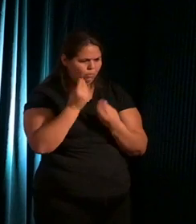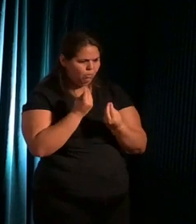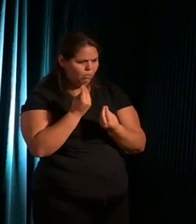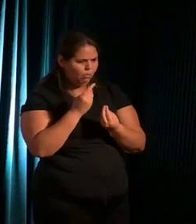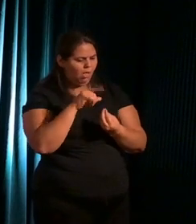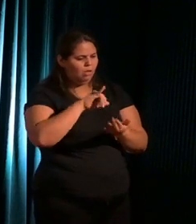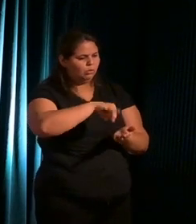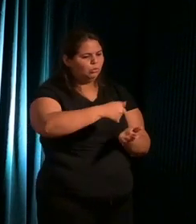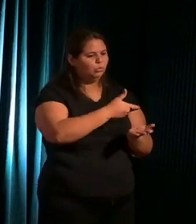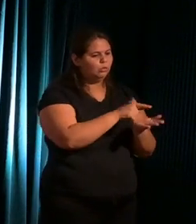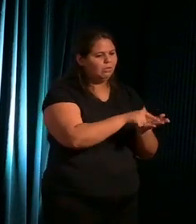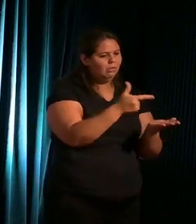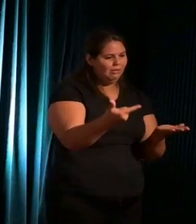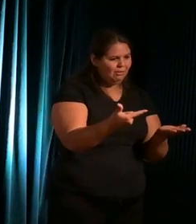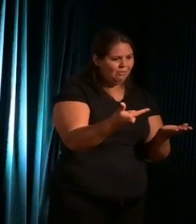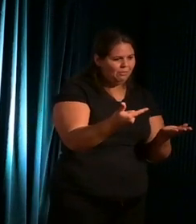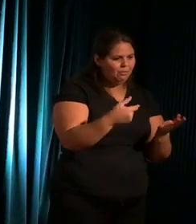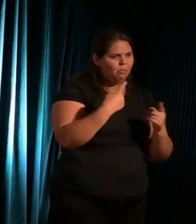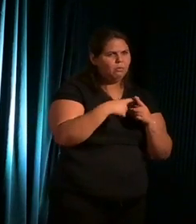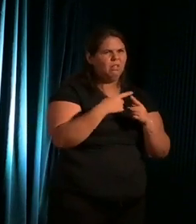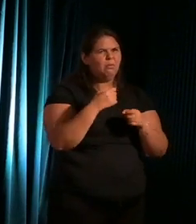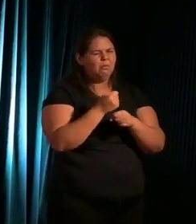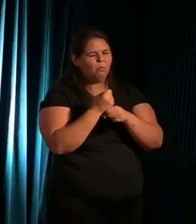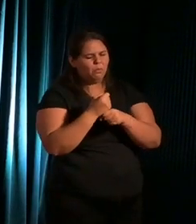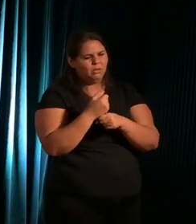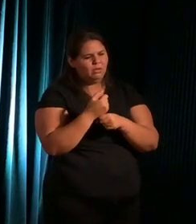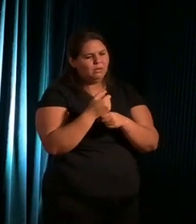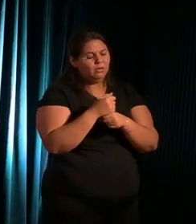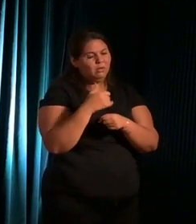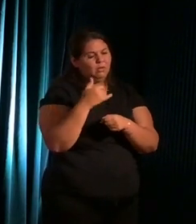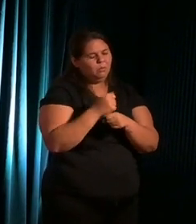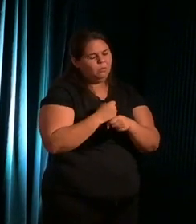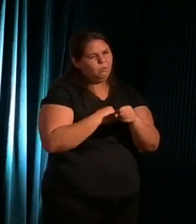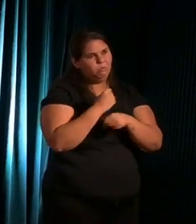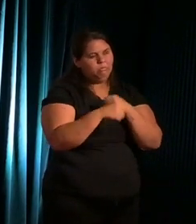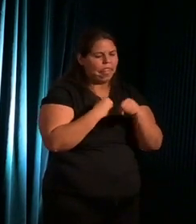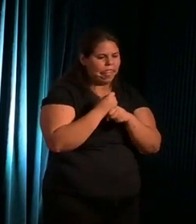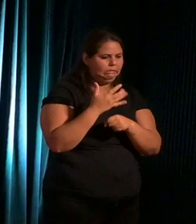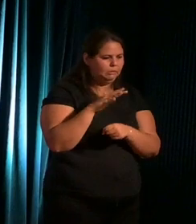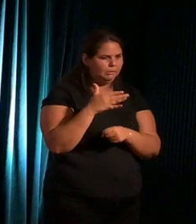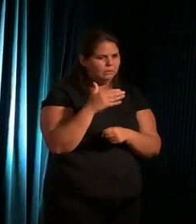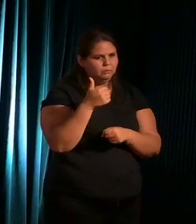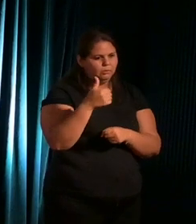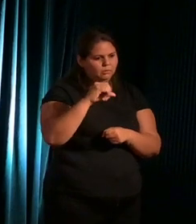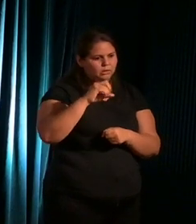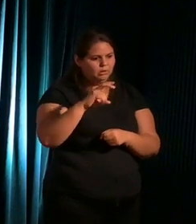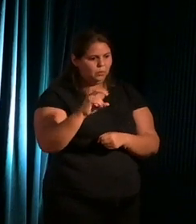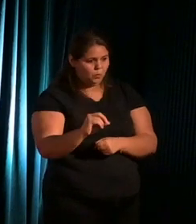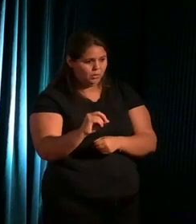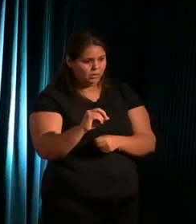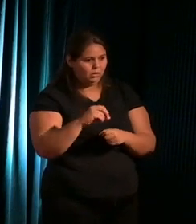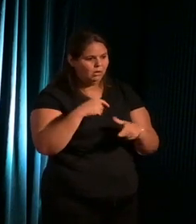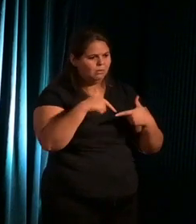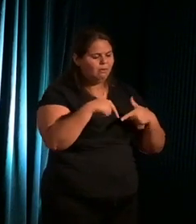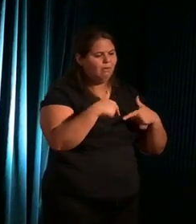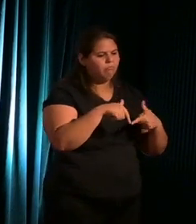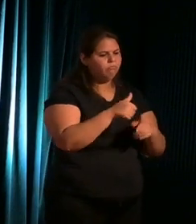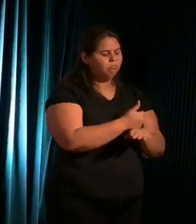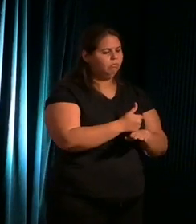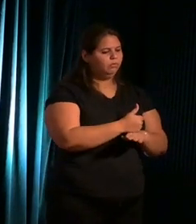viés, naquele período, no final dos anos 50, possível como campo de atividade profissional, mas que desde o